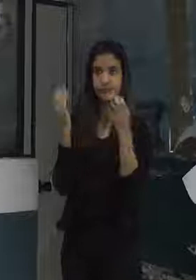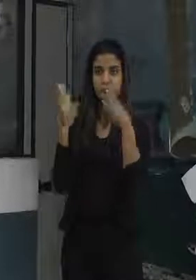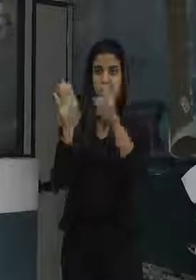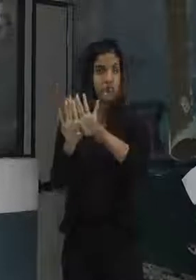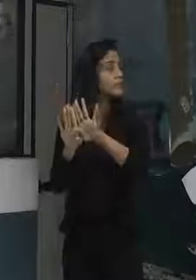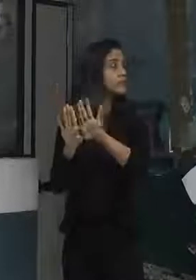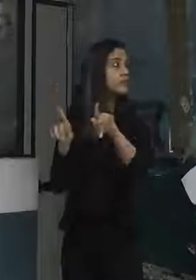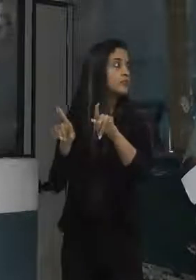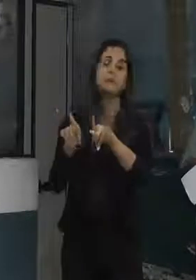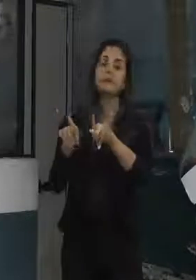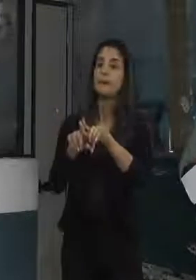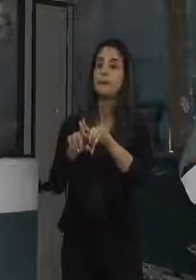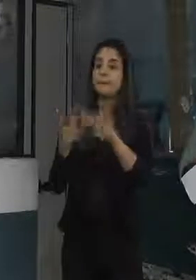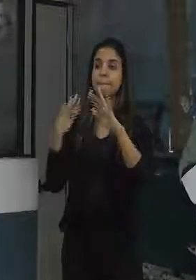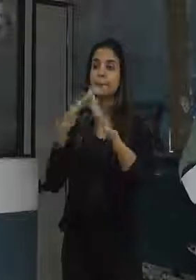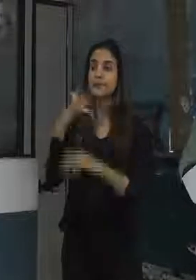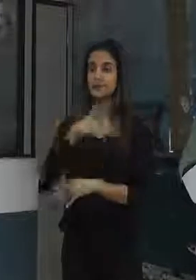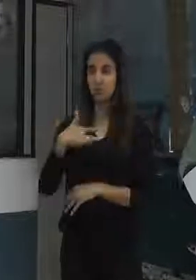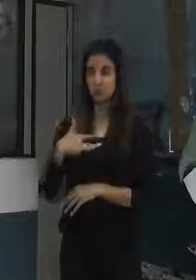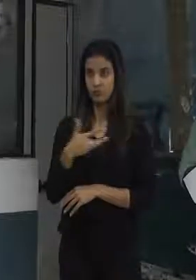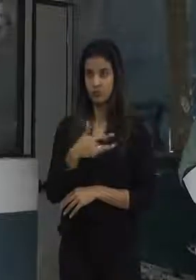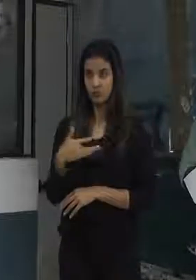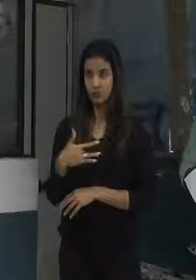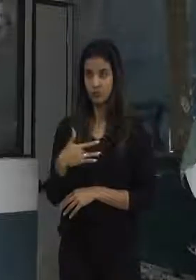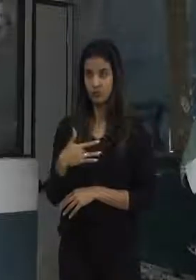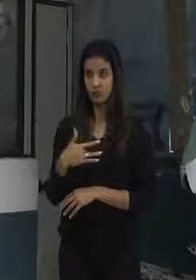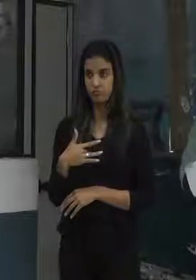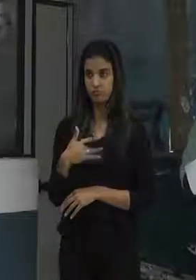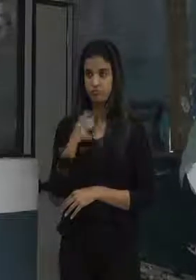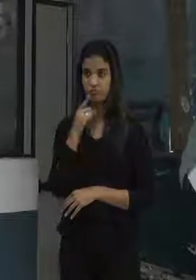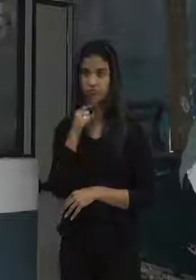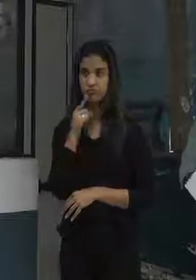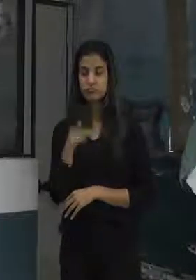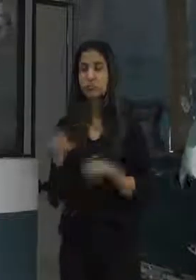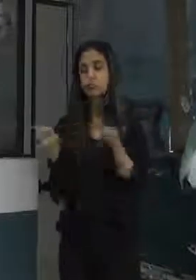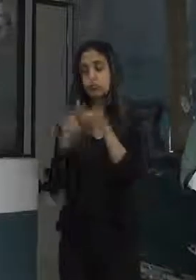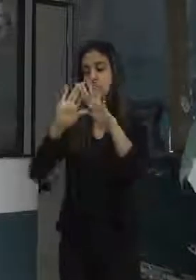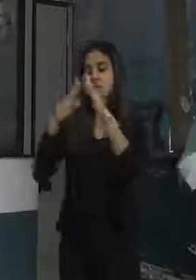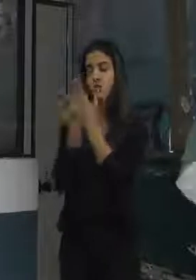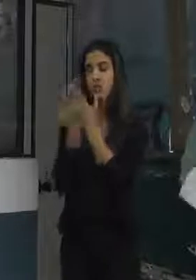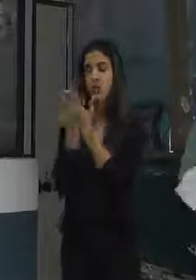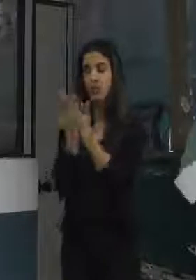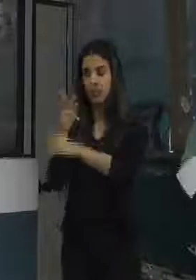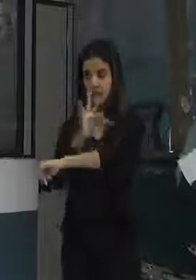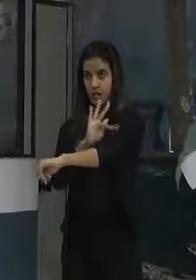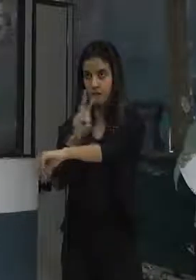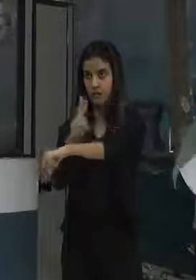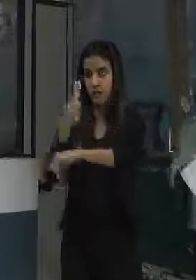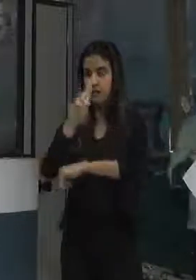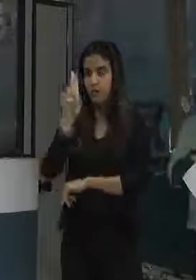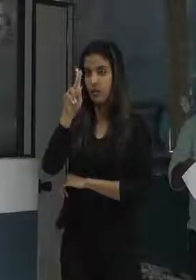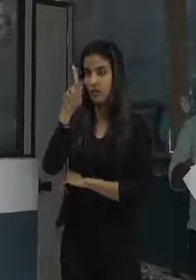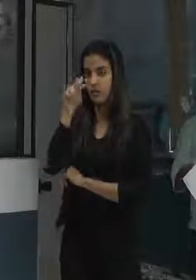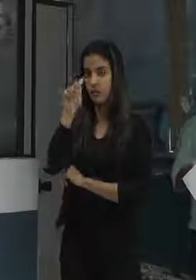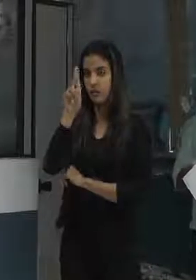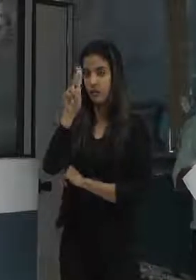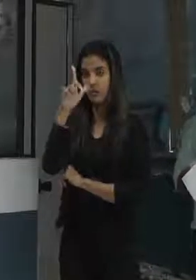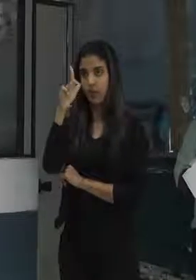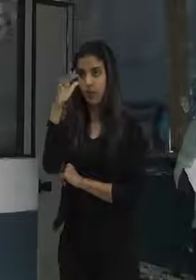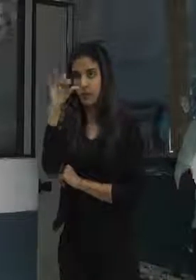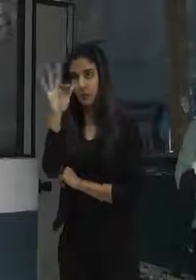os PSFs funcionando meia boca, a escola Paulo Freire, que teve o telhado